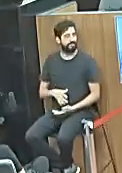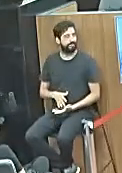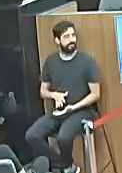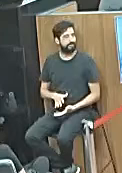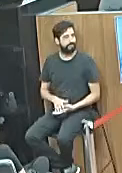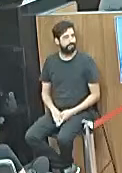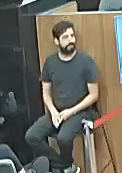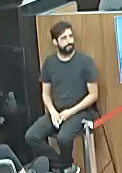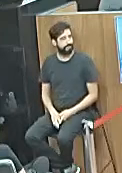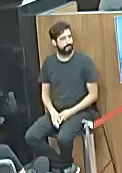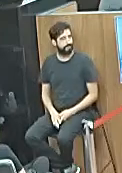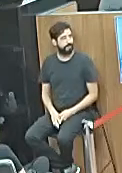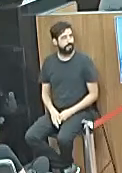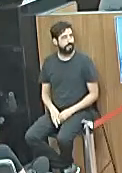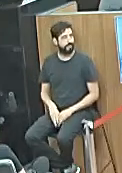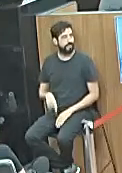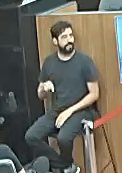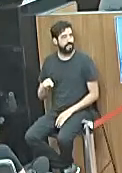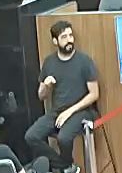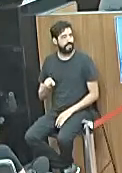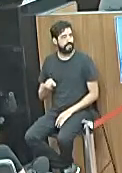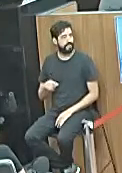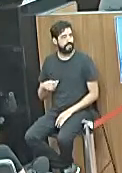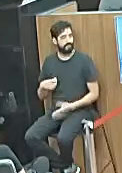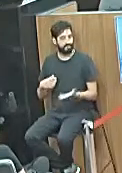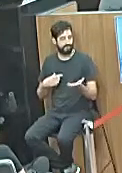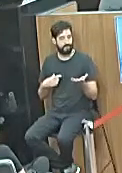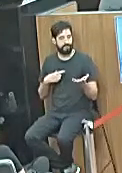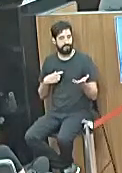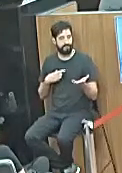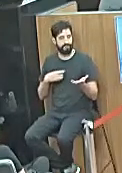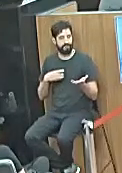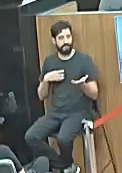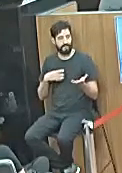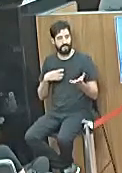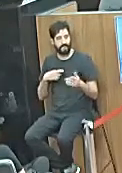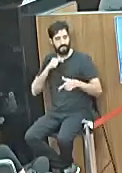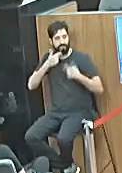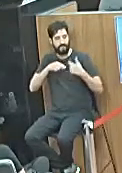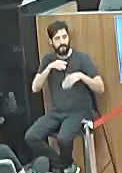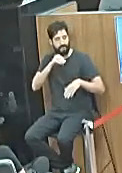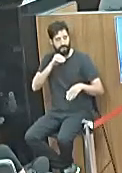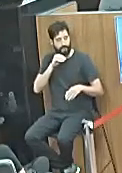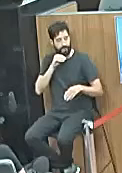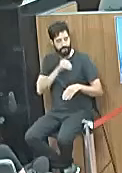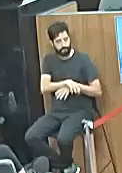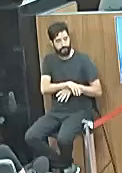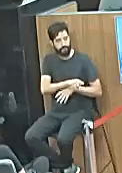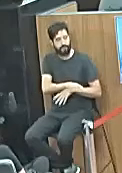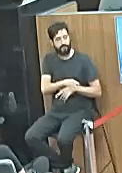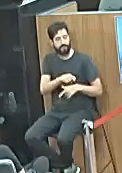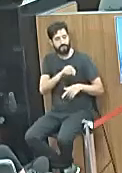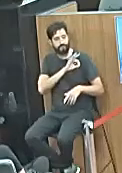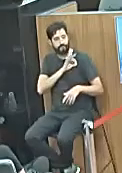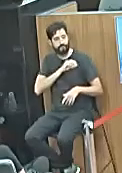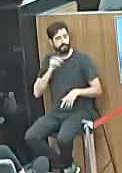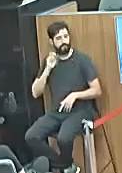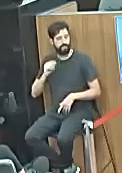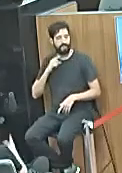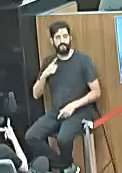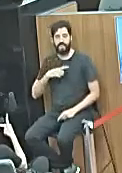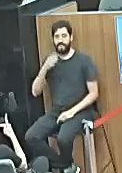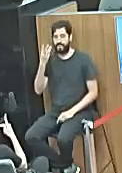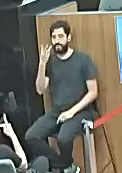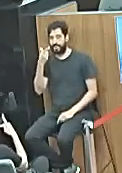é a mais defasado da prisa civil de minas gerais em 2015 e 2019 já são